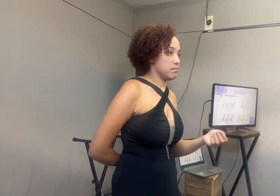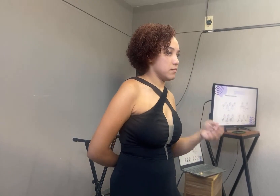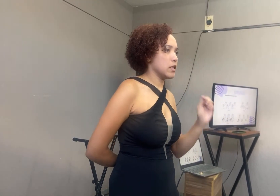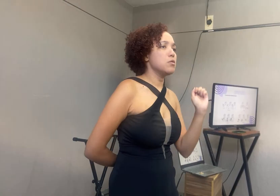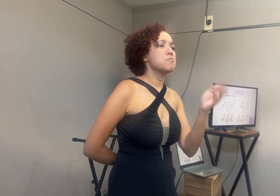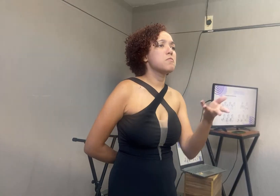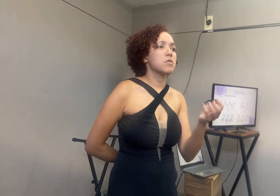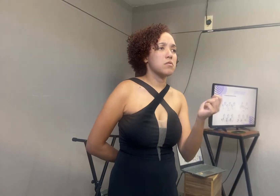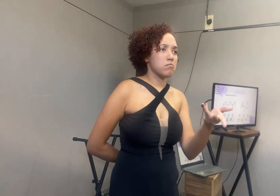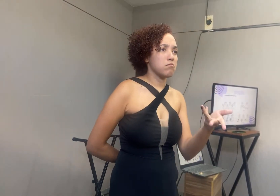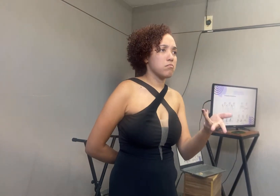Entendeu?